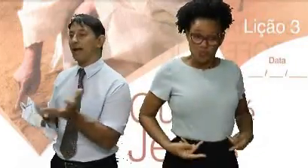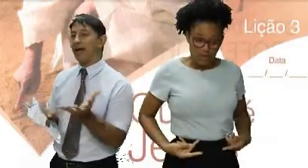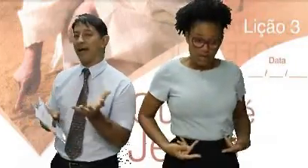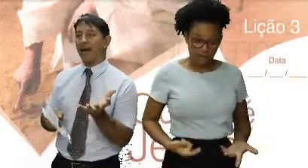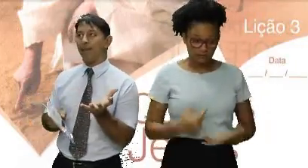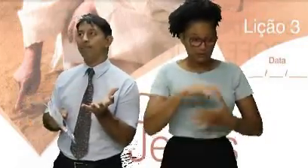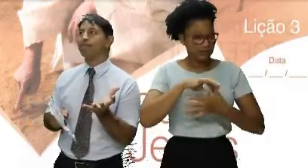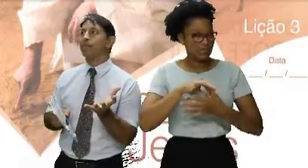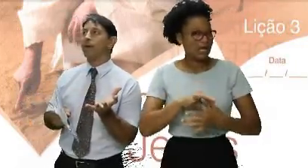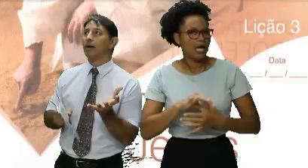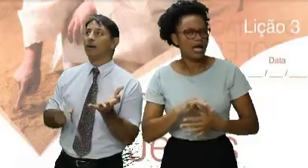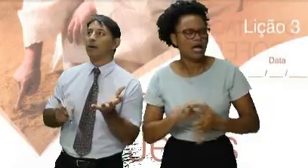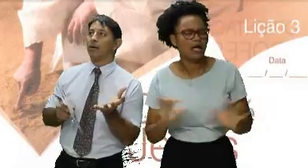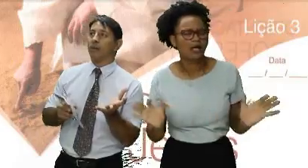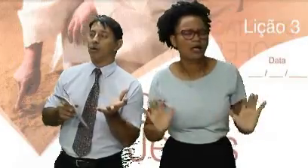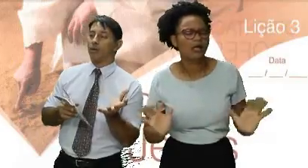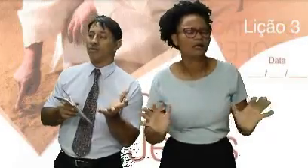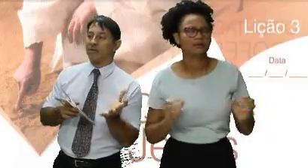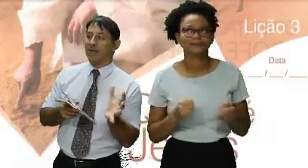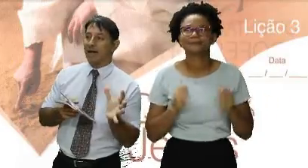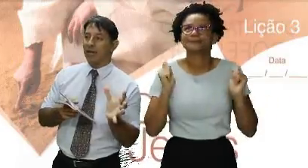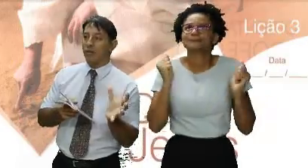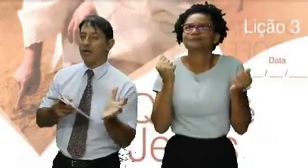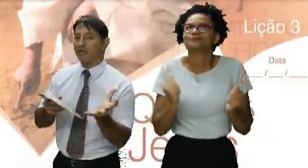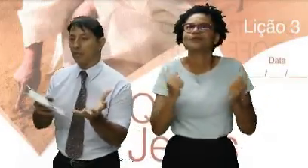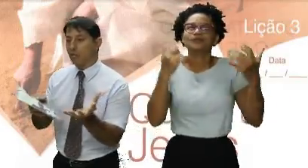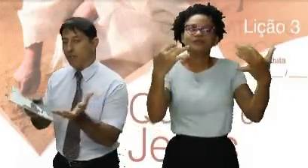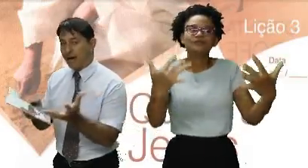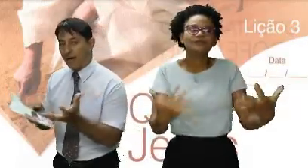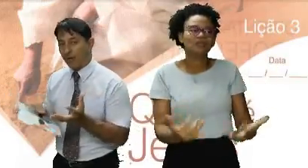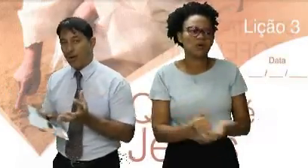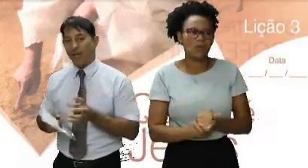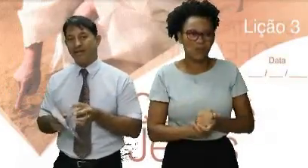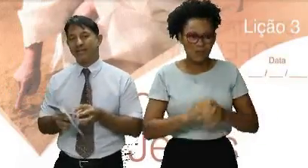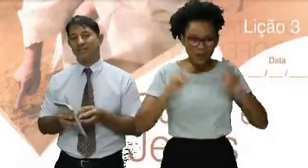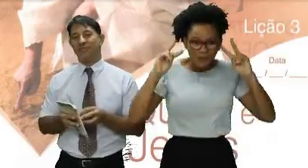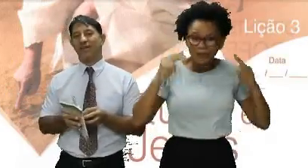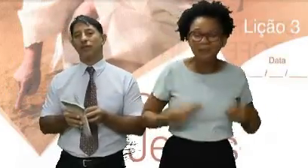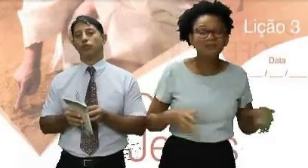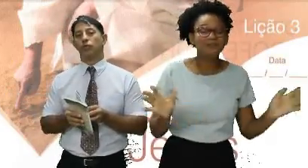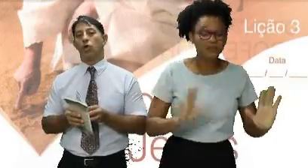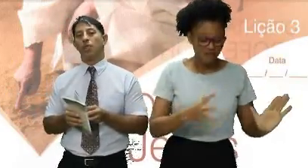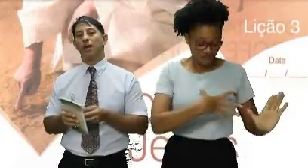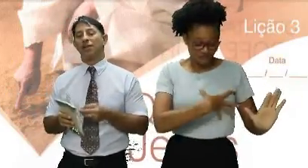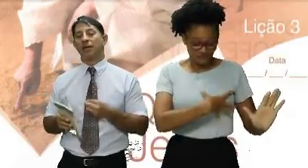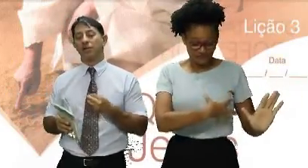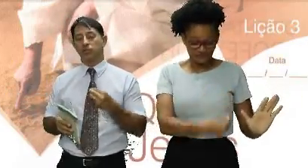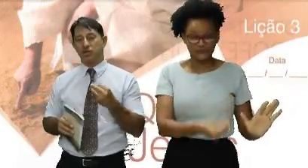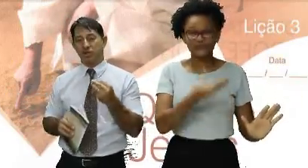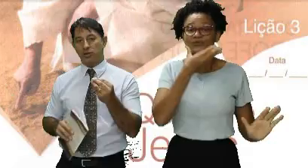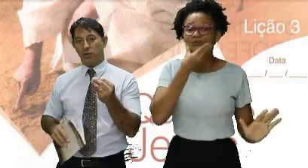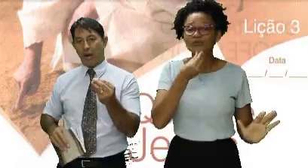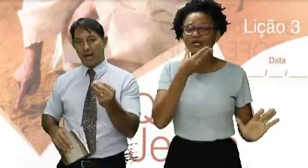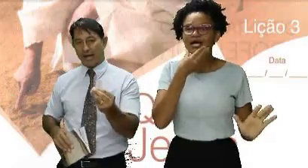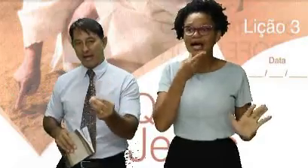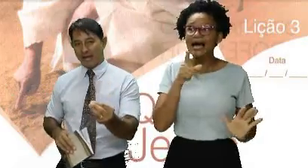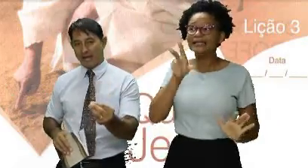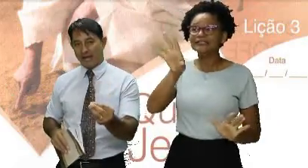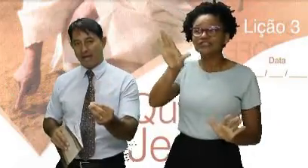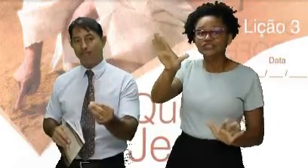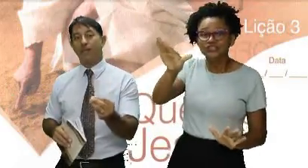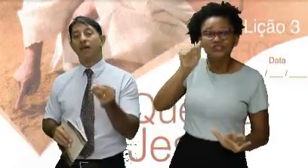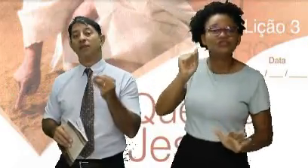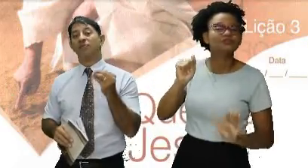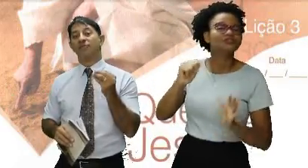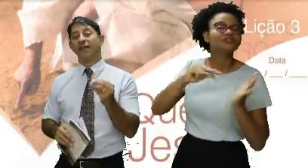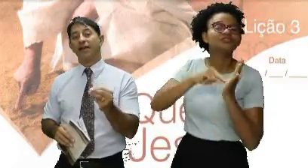homem, como é que eu posso dizer, no nível humano, mas esse filho do homem é dando um título a ele